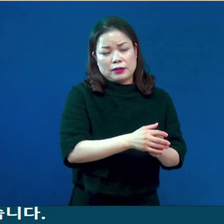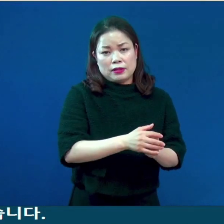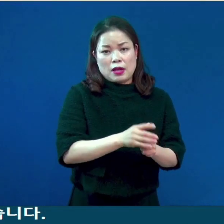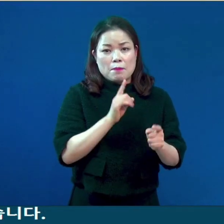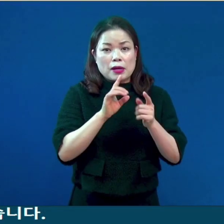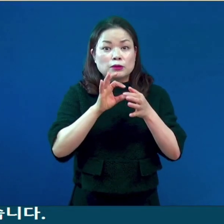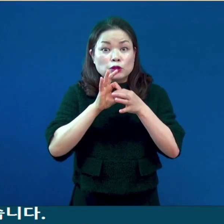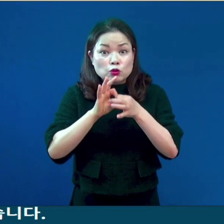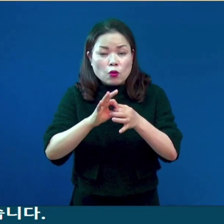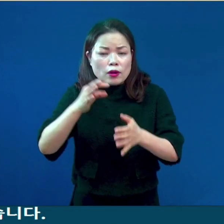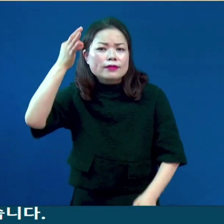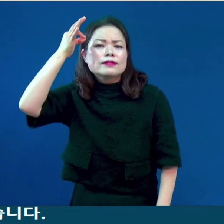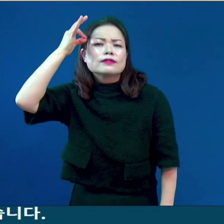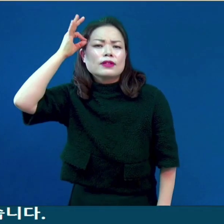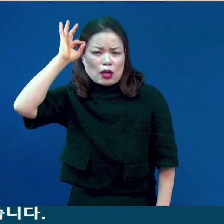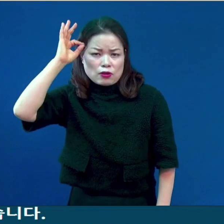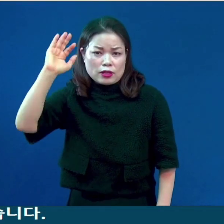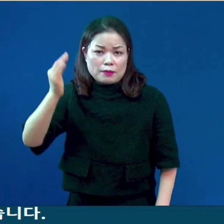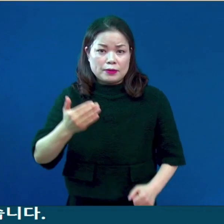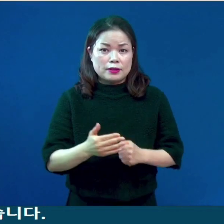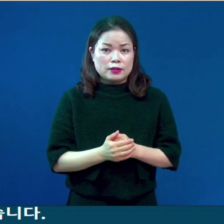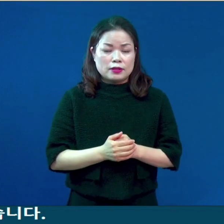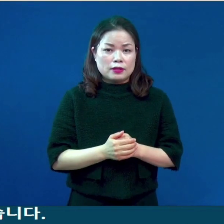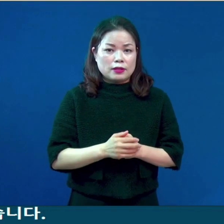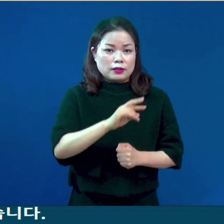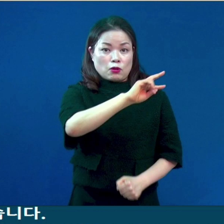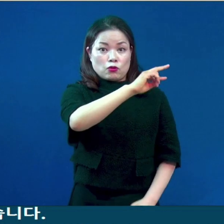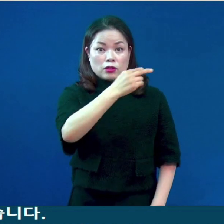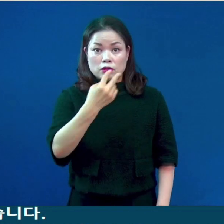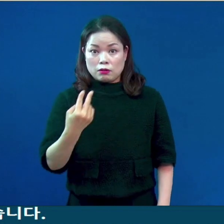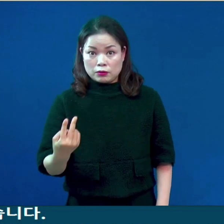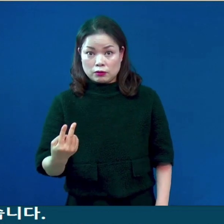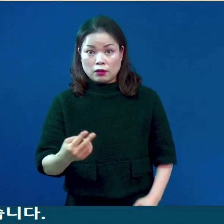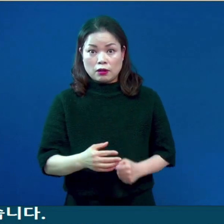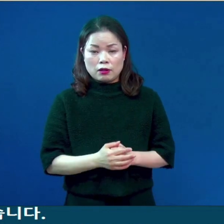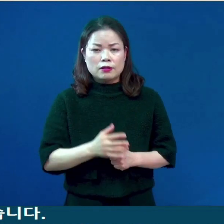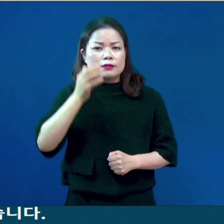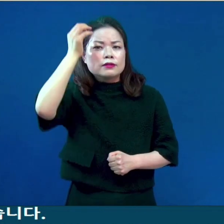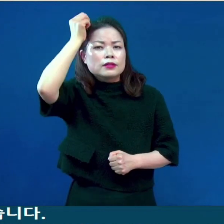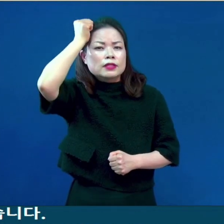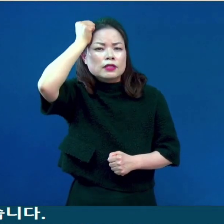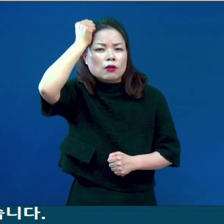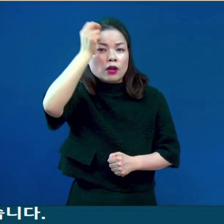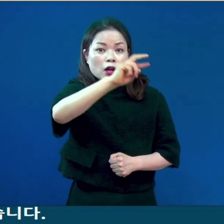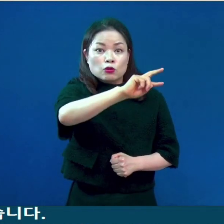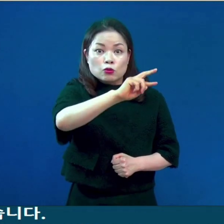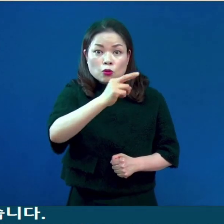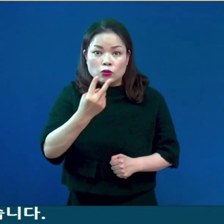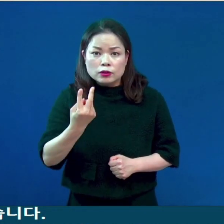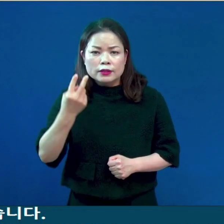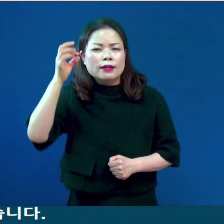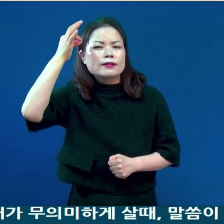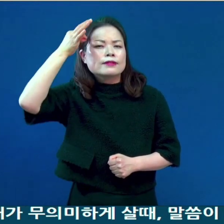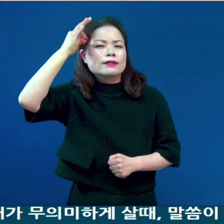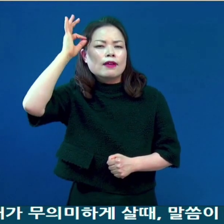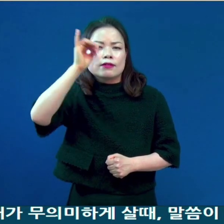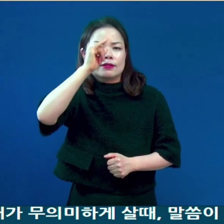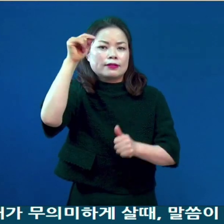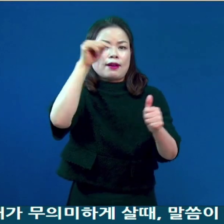기억나게 하는 역사를 일으키는 거죠. 그래서 돌이키게 합니다. 기억하라, 돌이키라,